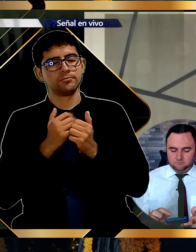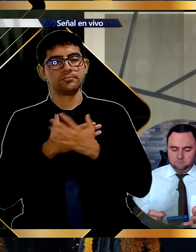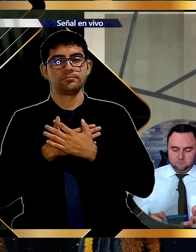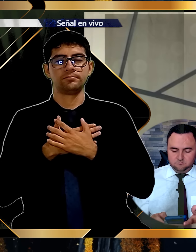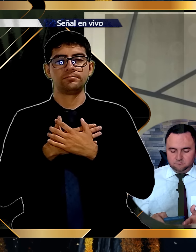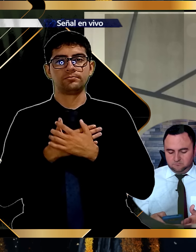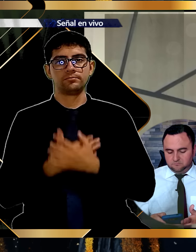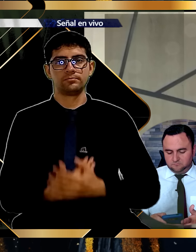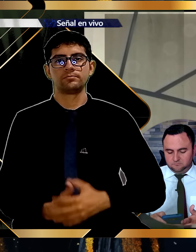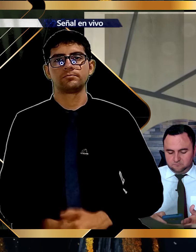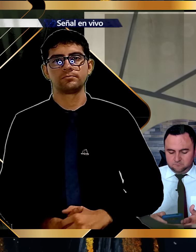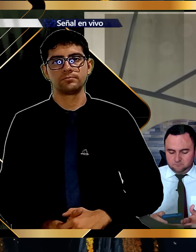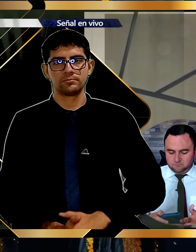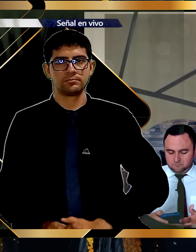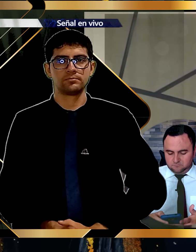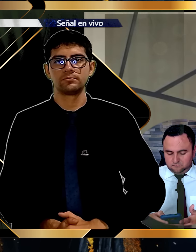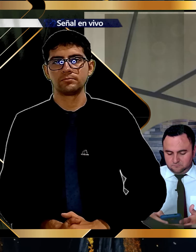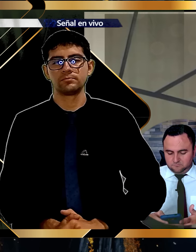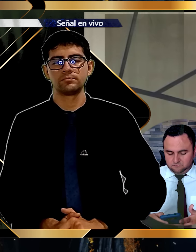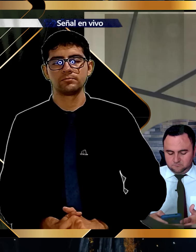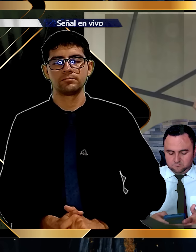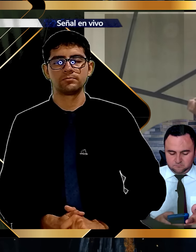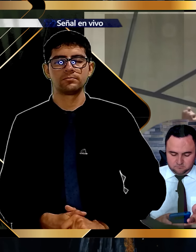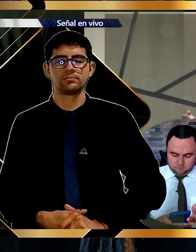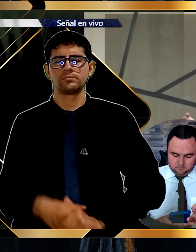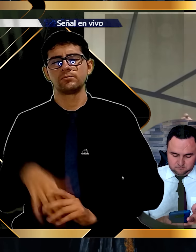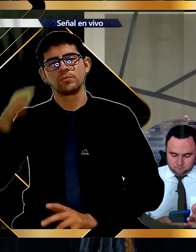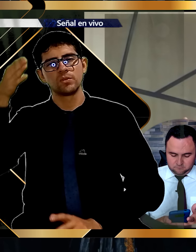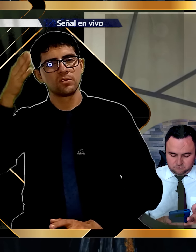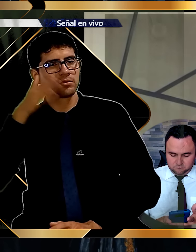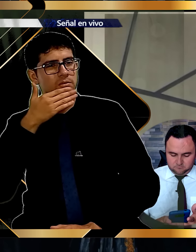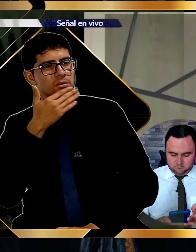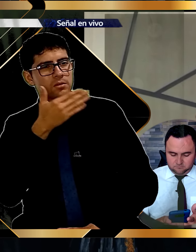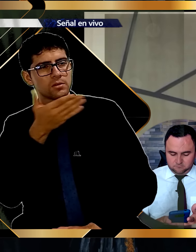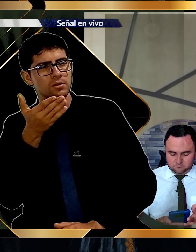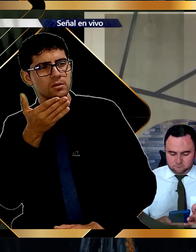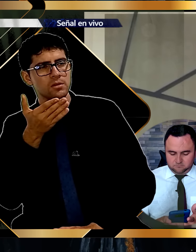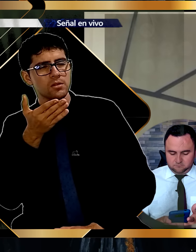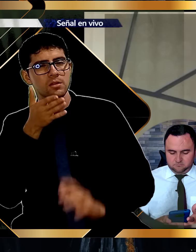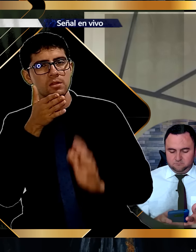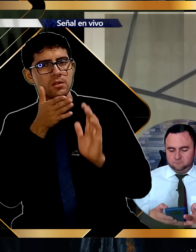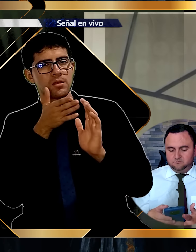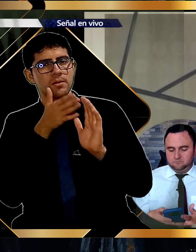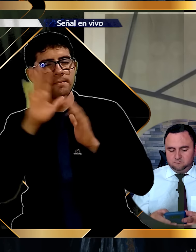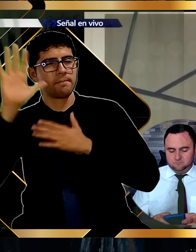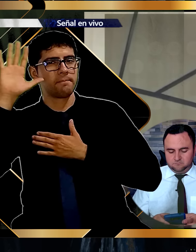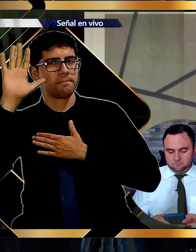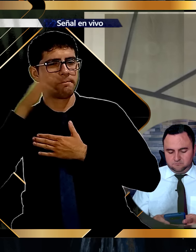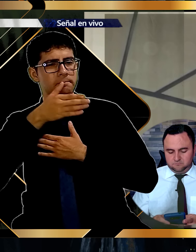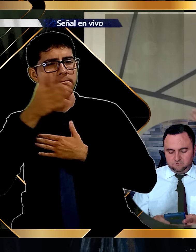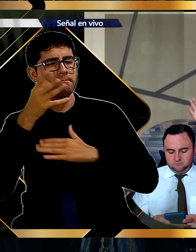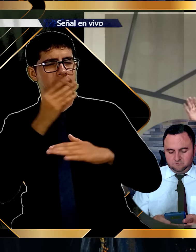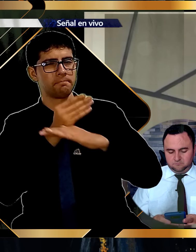El Señor que promete a la iglesia, le daré la estrella al resplandeciente de la mañana, el sol de justicia,